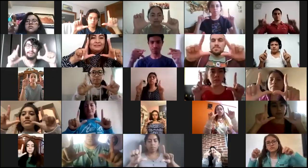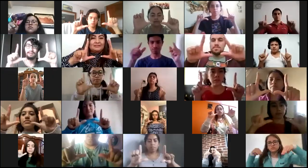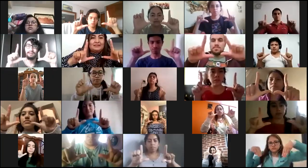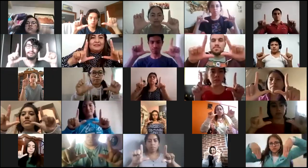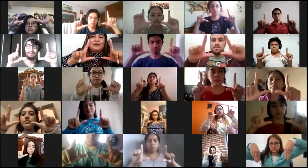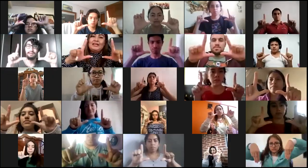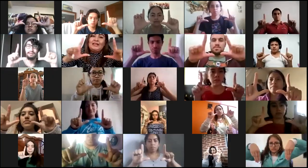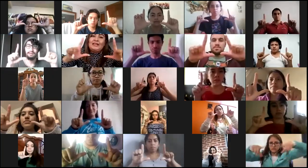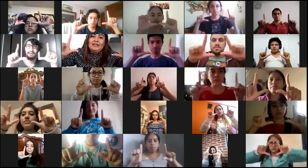Doble L.